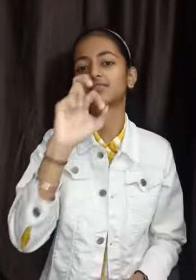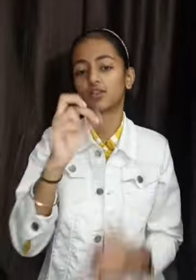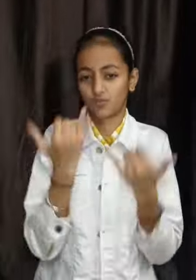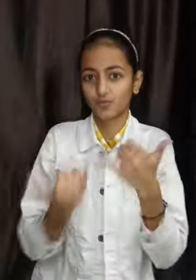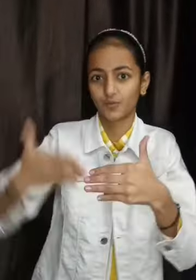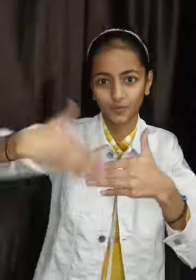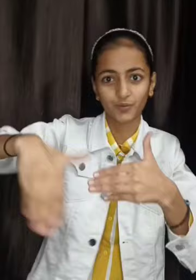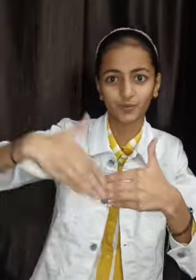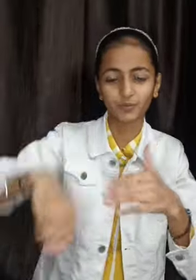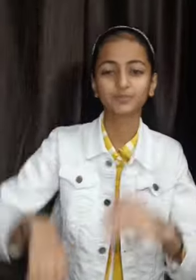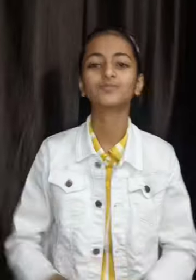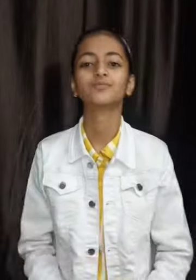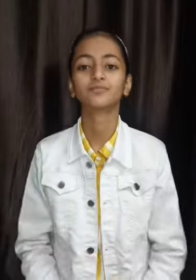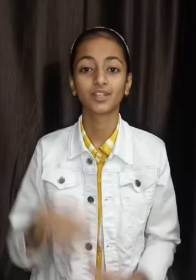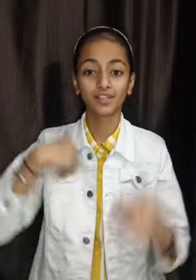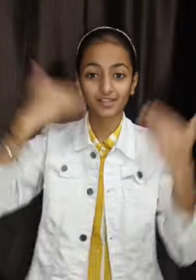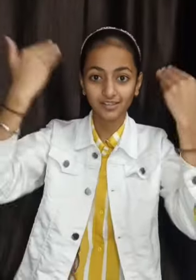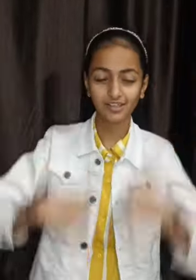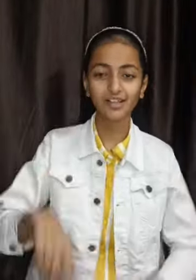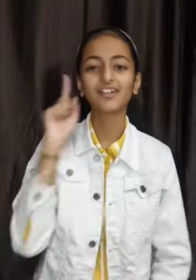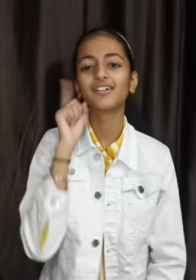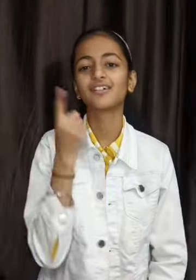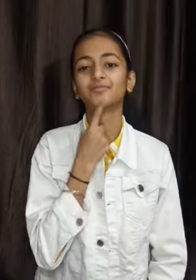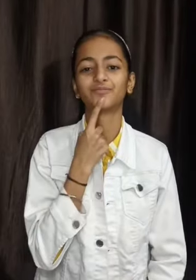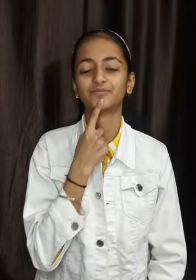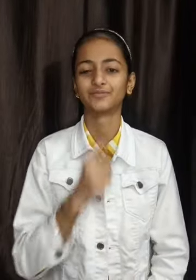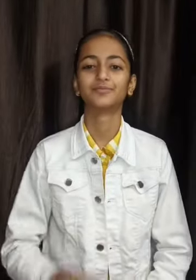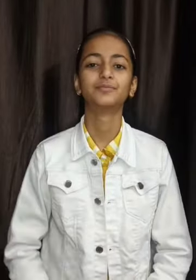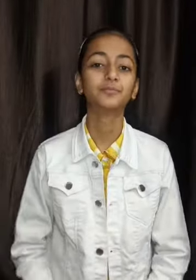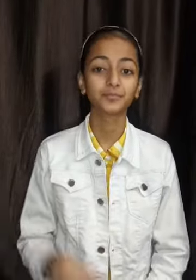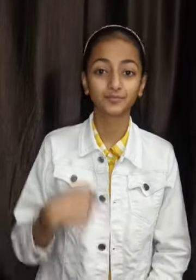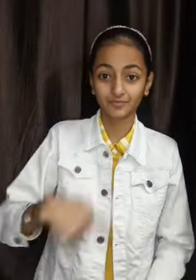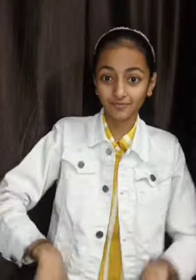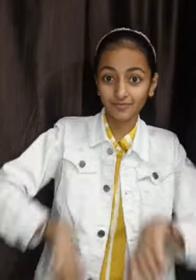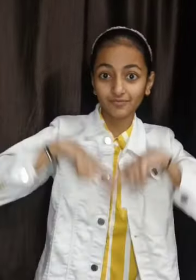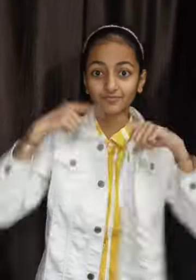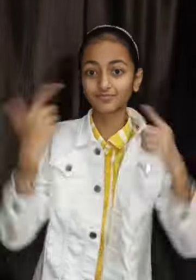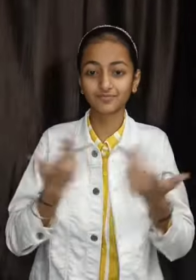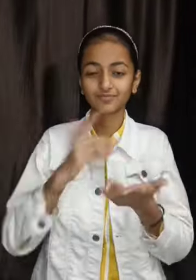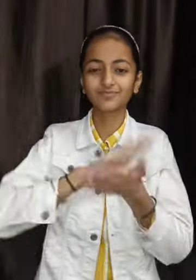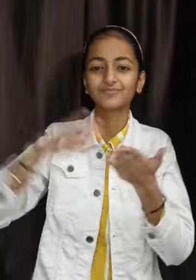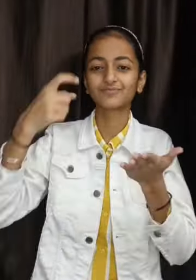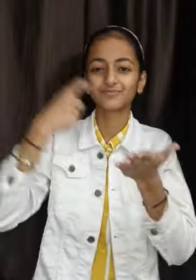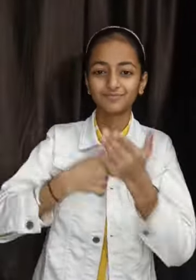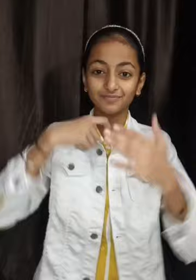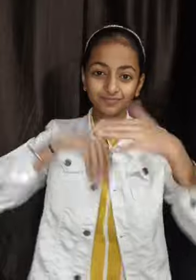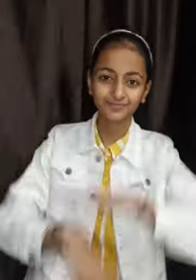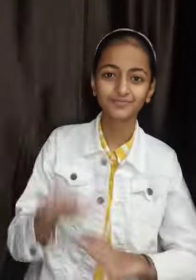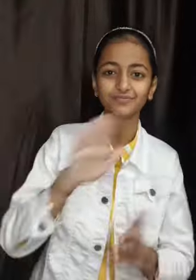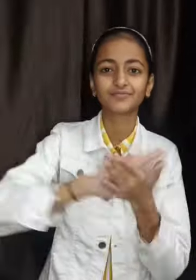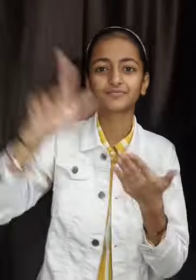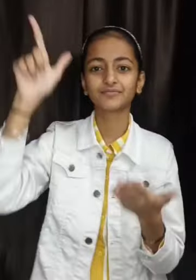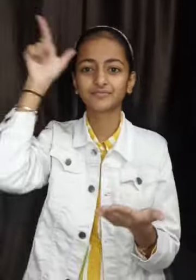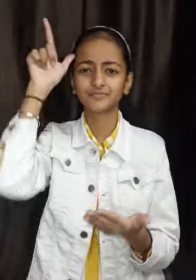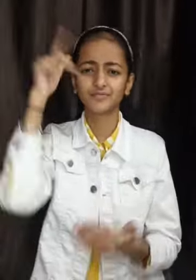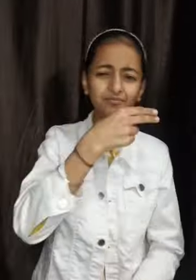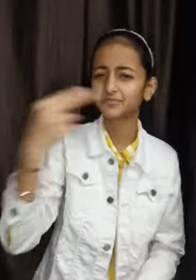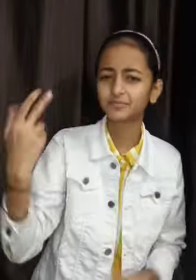कक्षा 8वीं की छात्रा हूँ। मैं प्रोफाउंड डेफ हूँ। मैं हिसार हरियाणा की वासी हूँ।